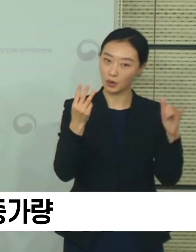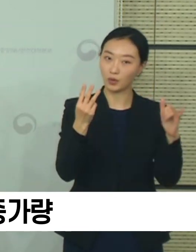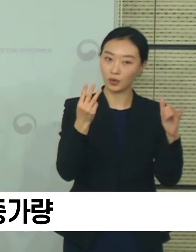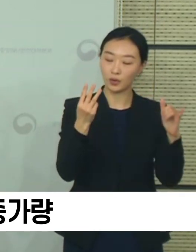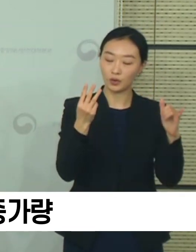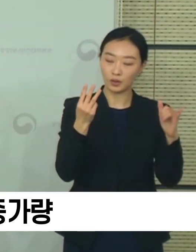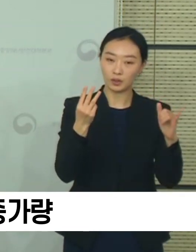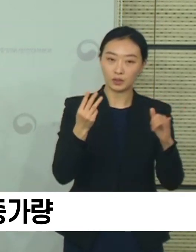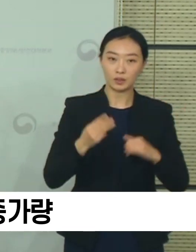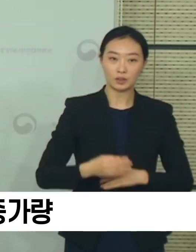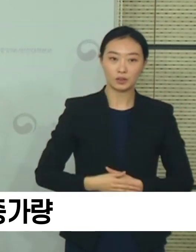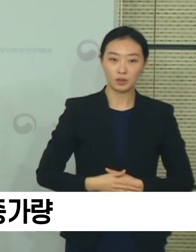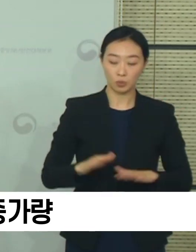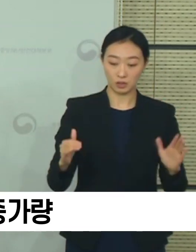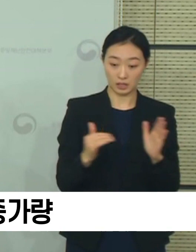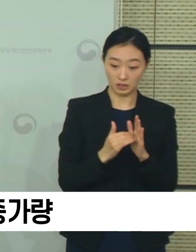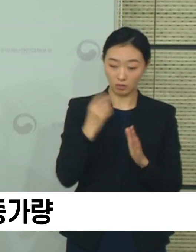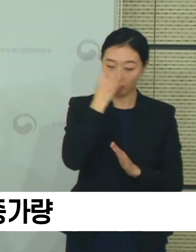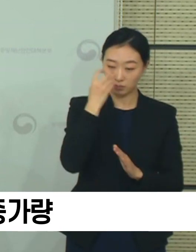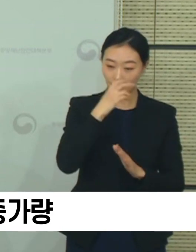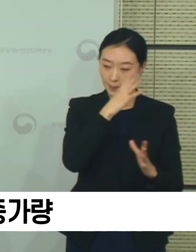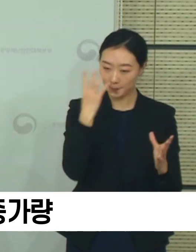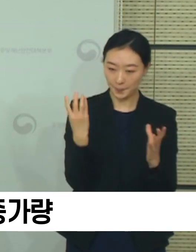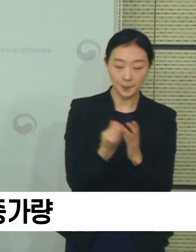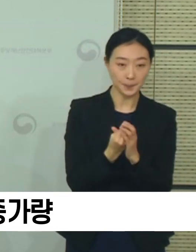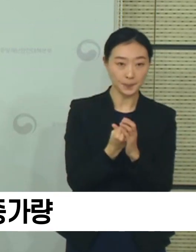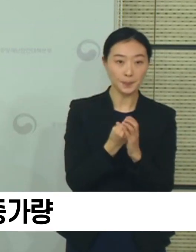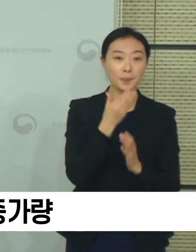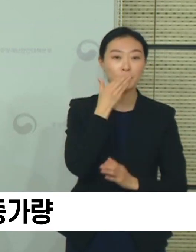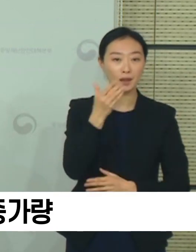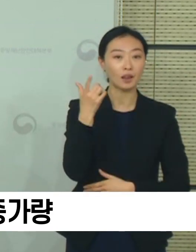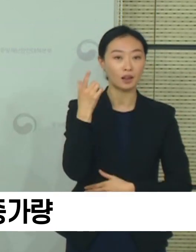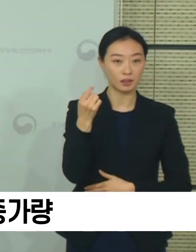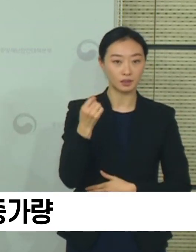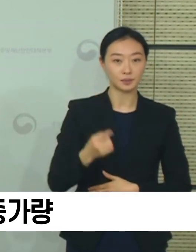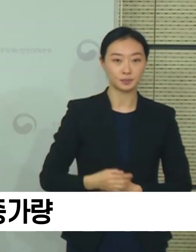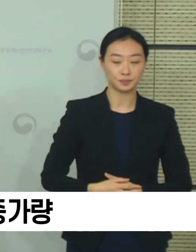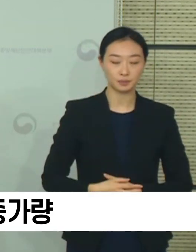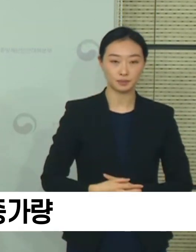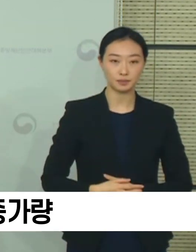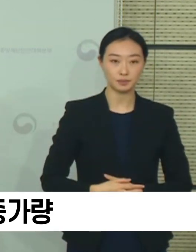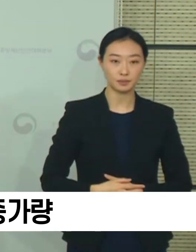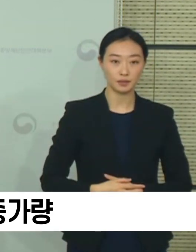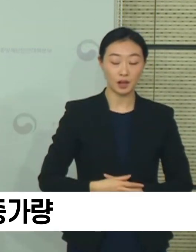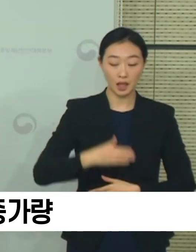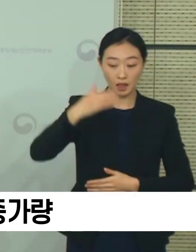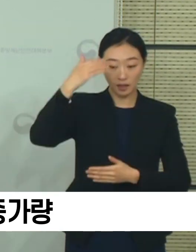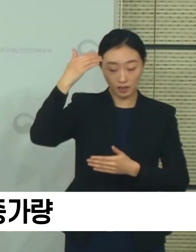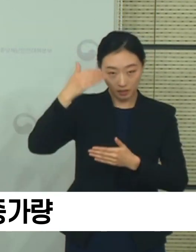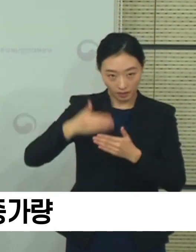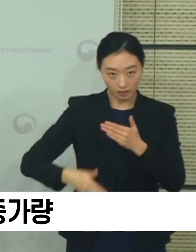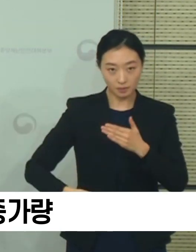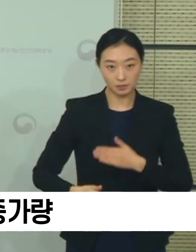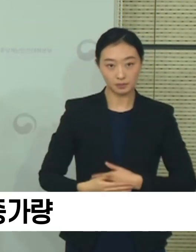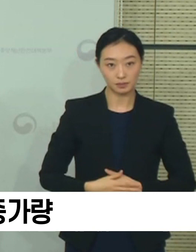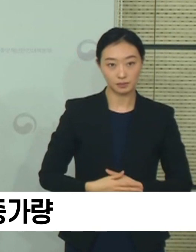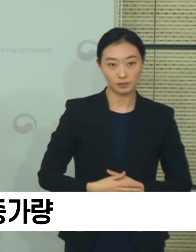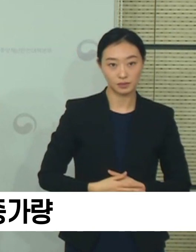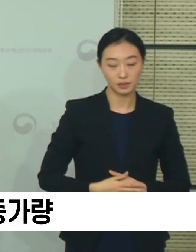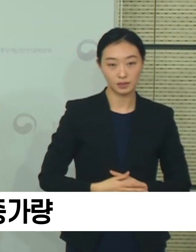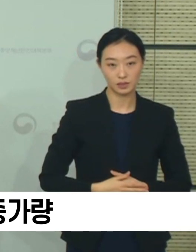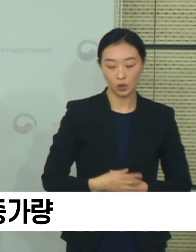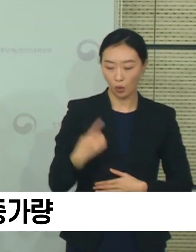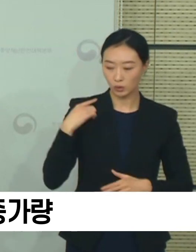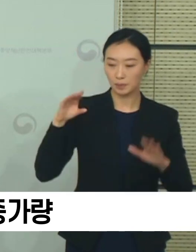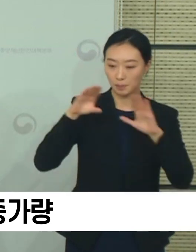1,300명에 대해서는 오늘까지 검사를 완료할 수 있을 것으로 생각을 합니다. 나머지 어제